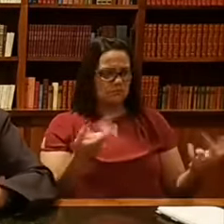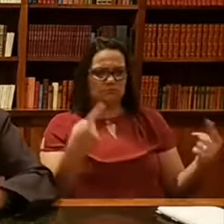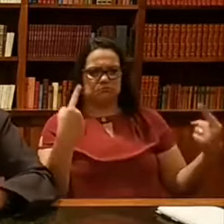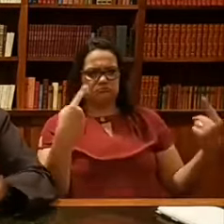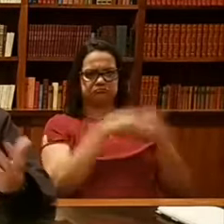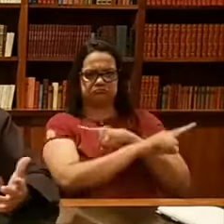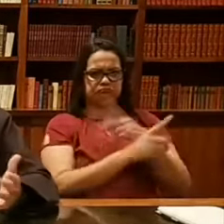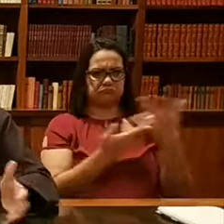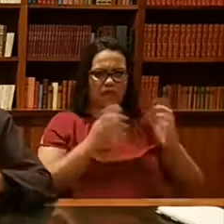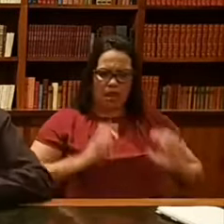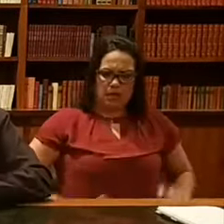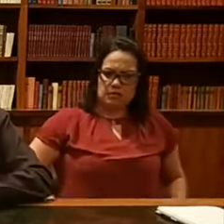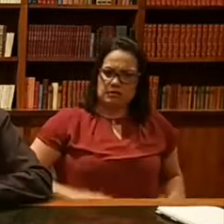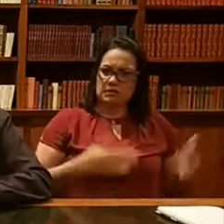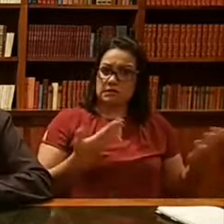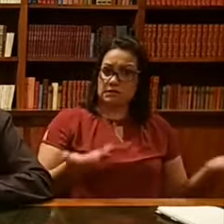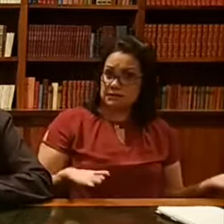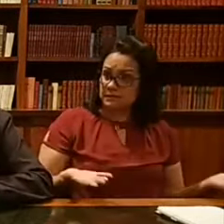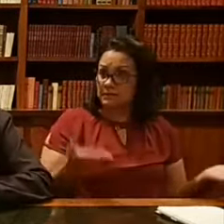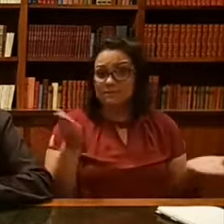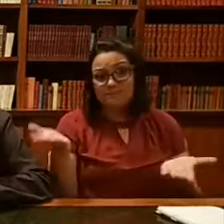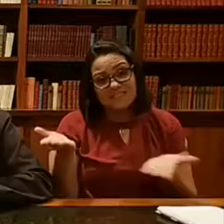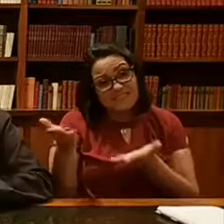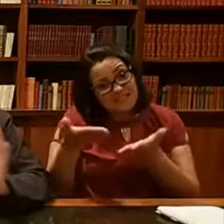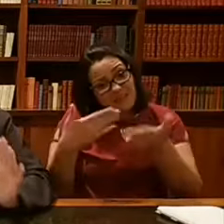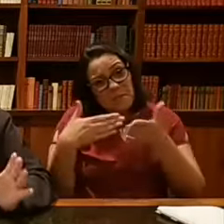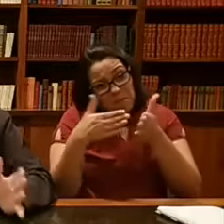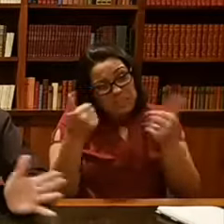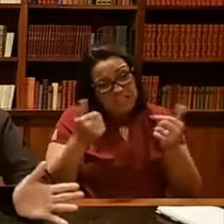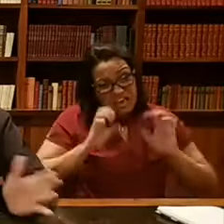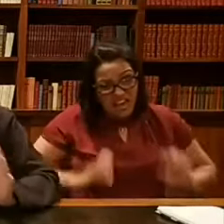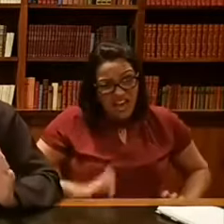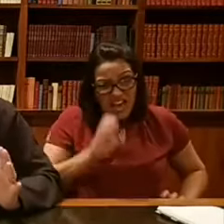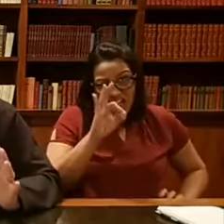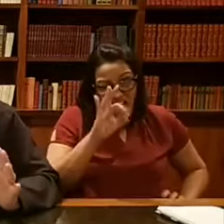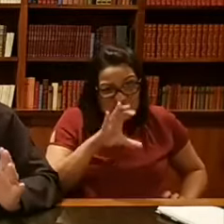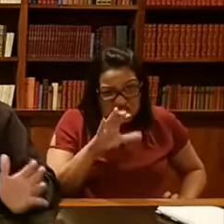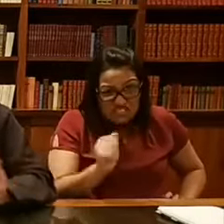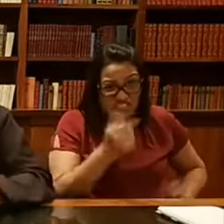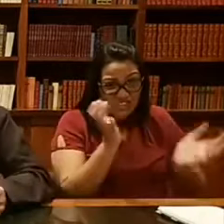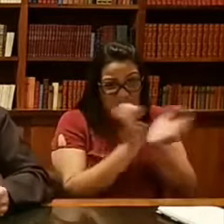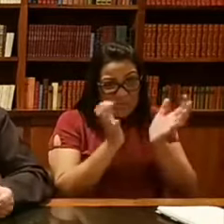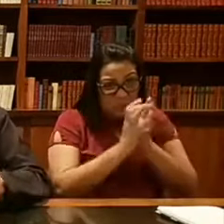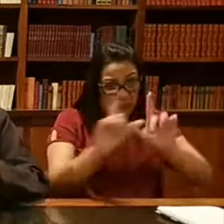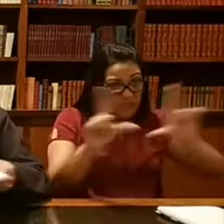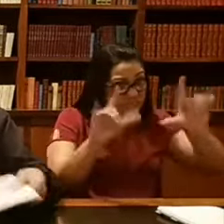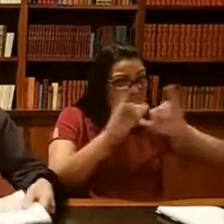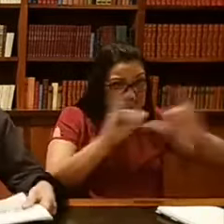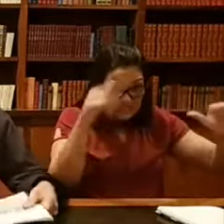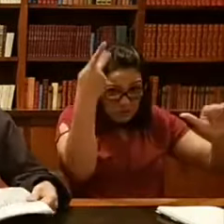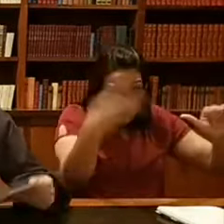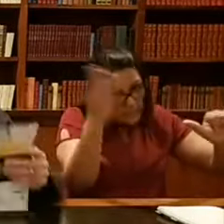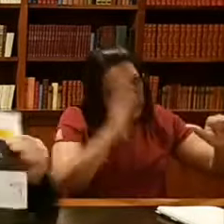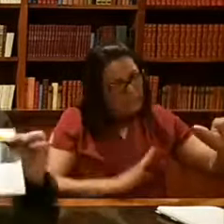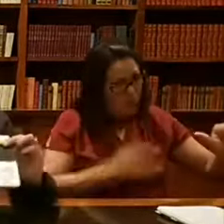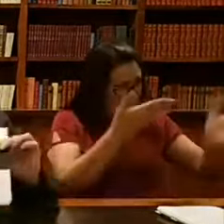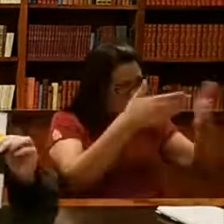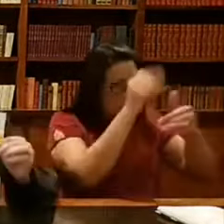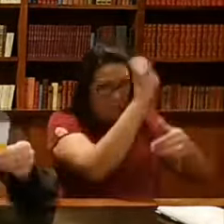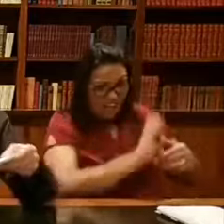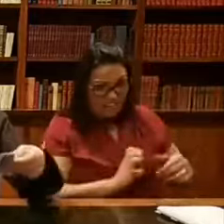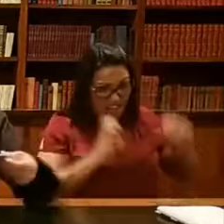desconformidade com a ética. Bem, pedir ética de grande parte da vida brasileira é pedir demais, tá certo? Agora, também um detalhe aqui